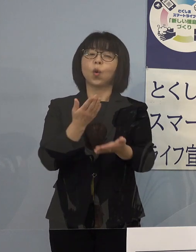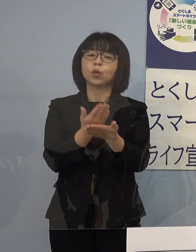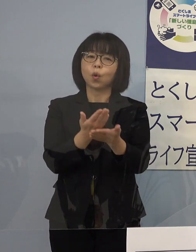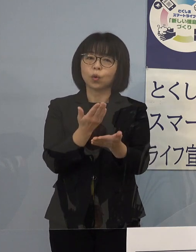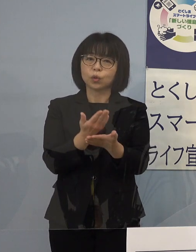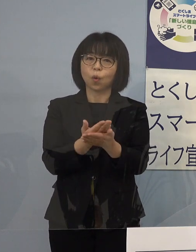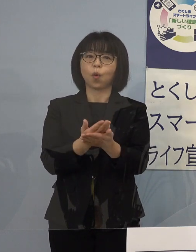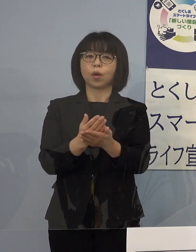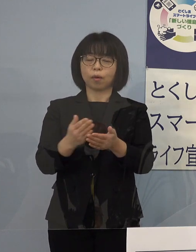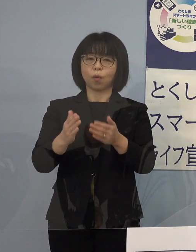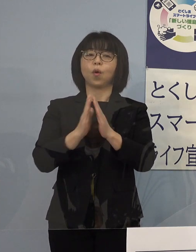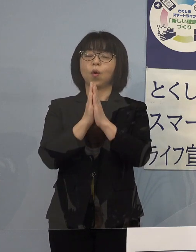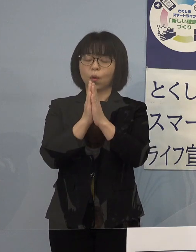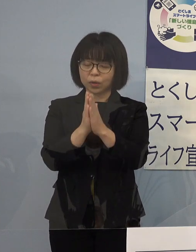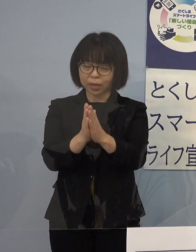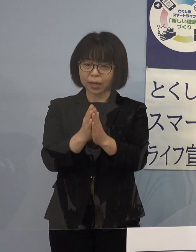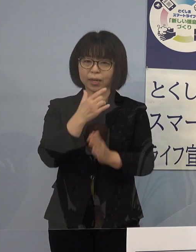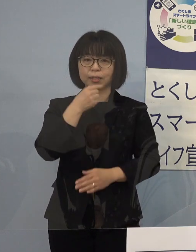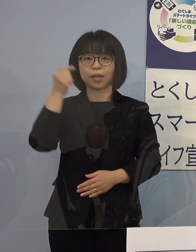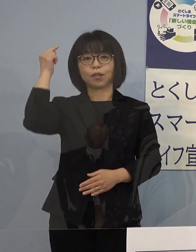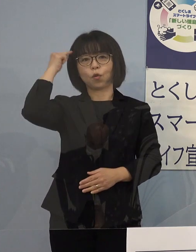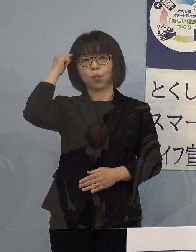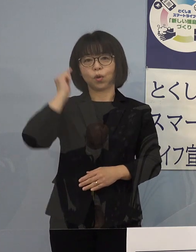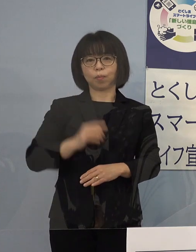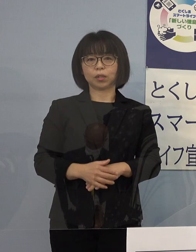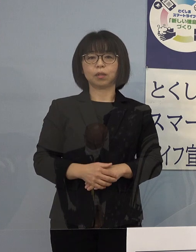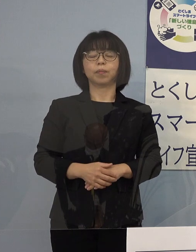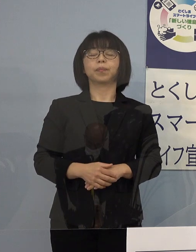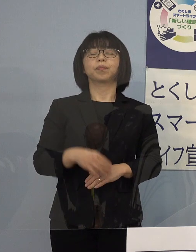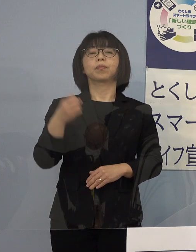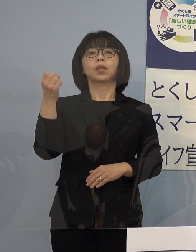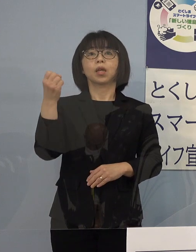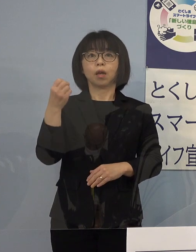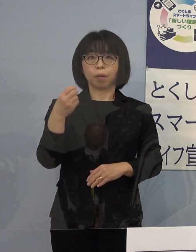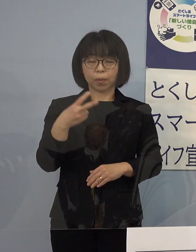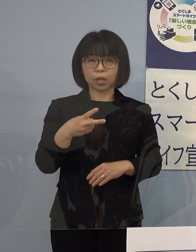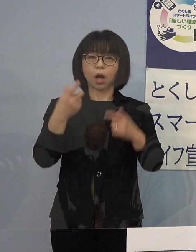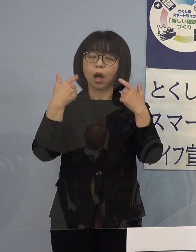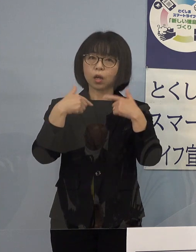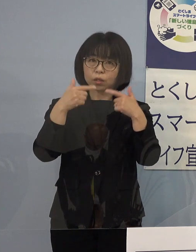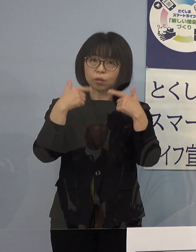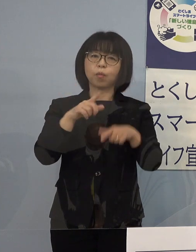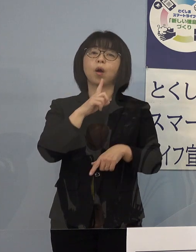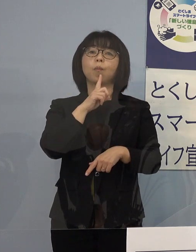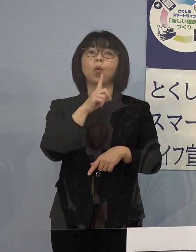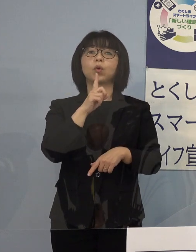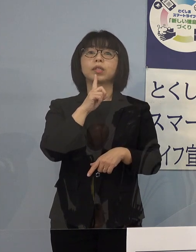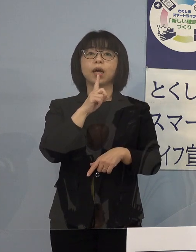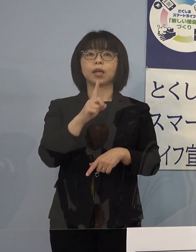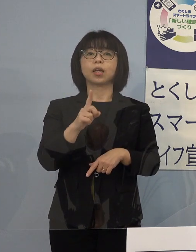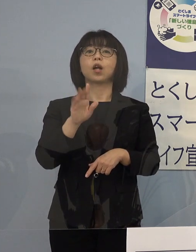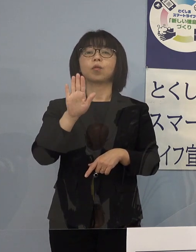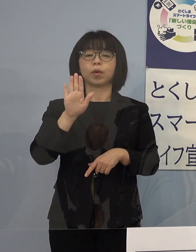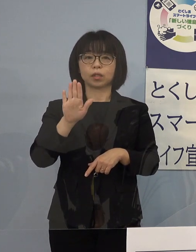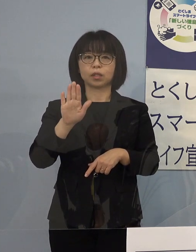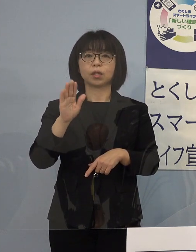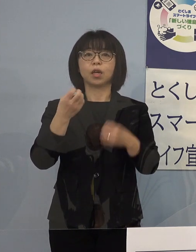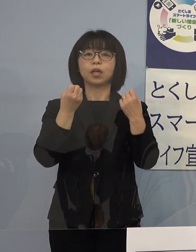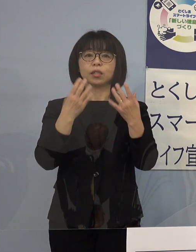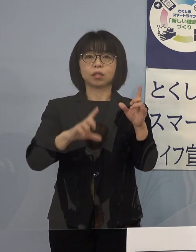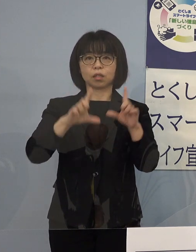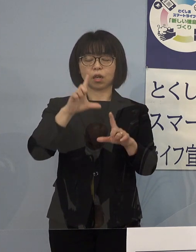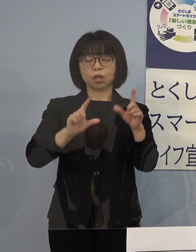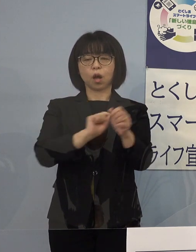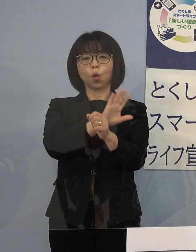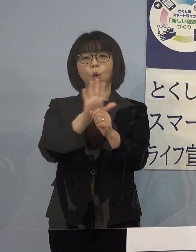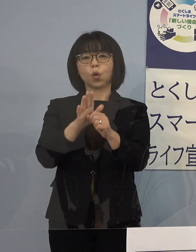をお願いをしたいということであります。またこれも常に申し上げていることですが、新型コロナウイルス感